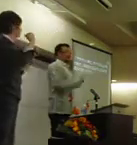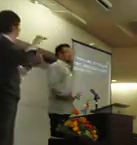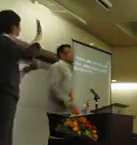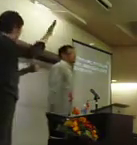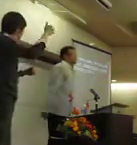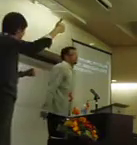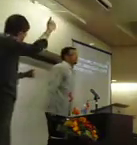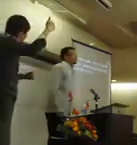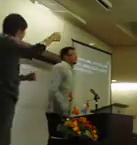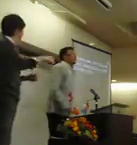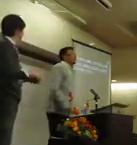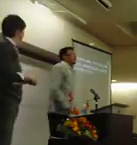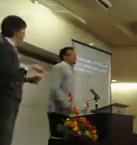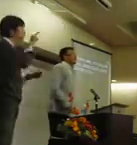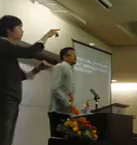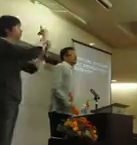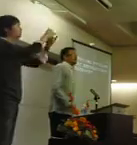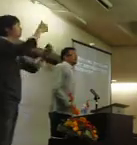その人がね、